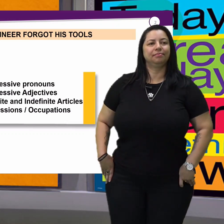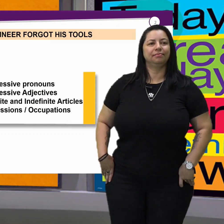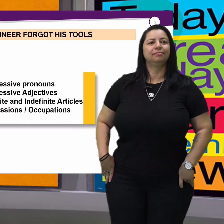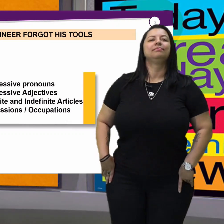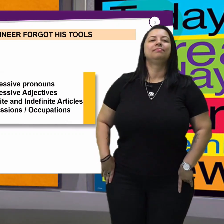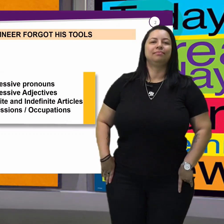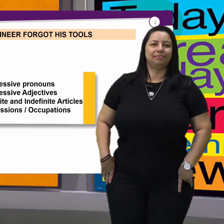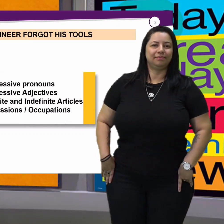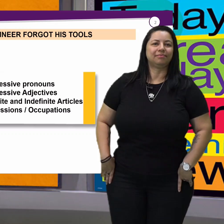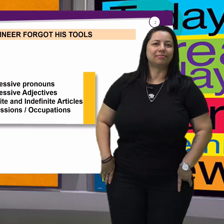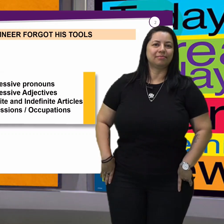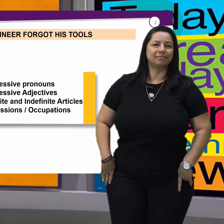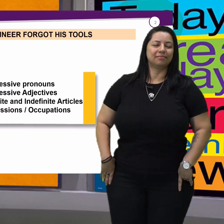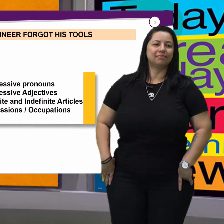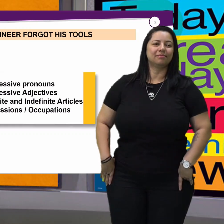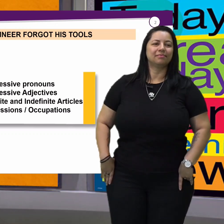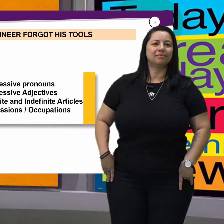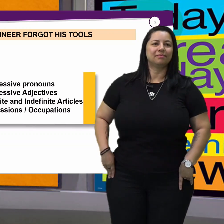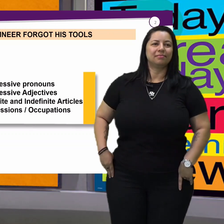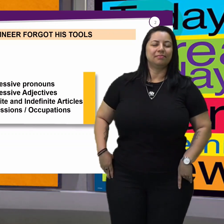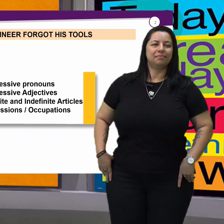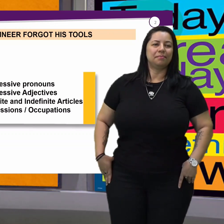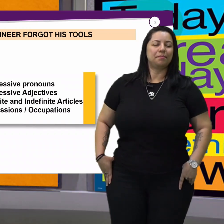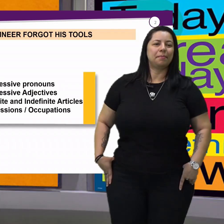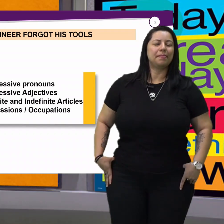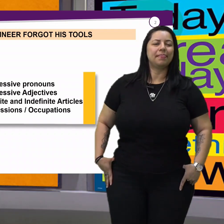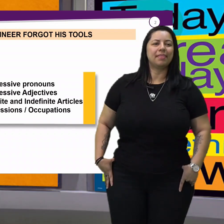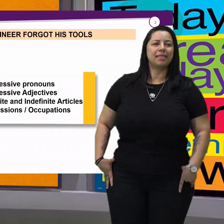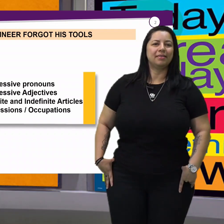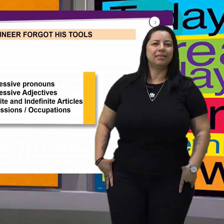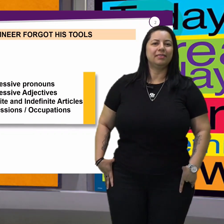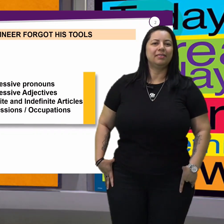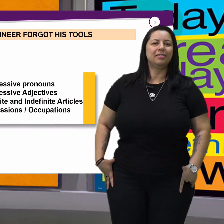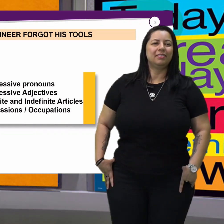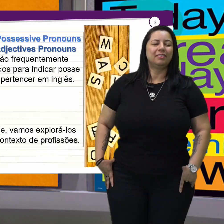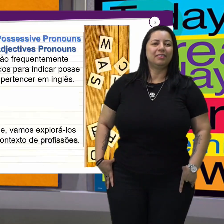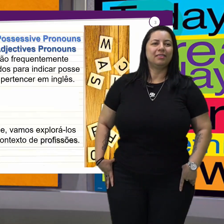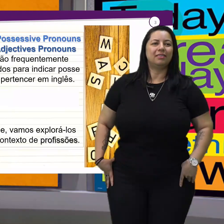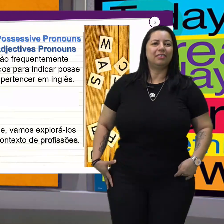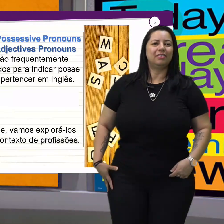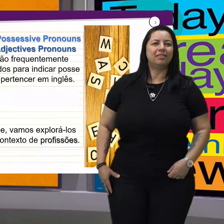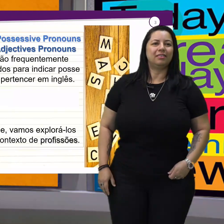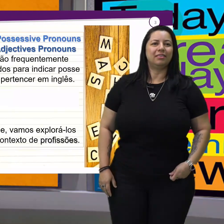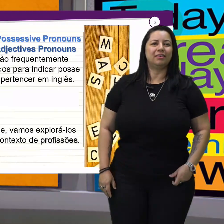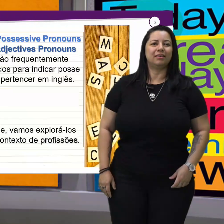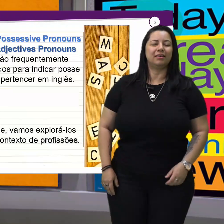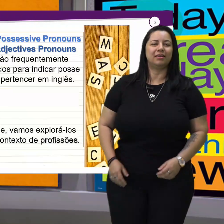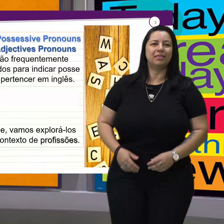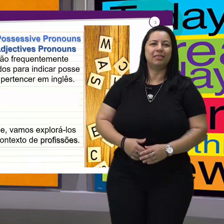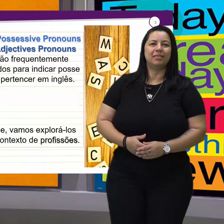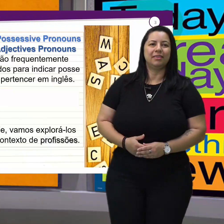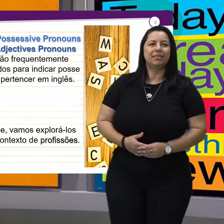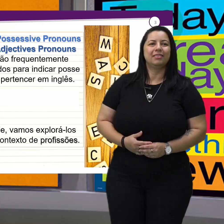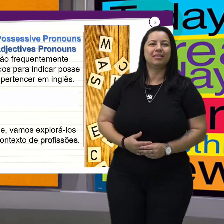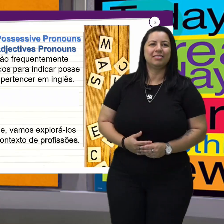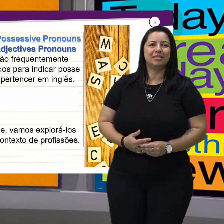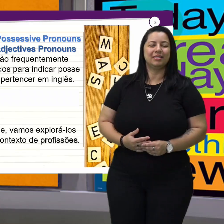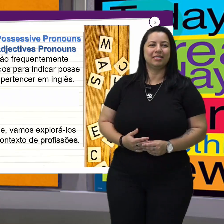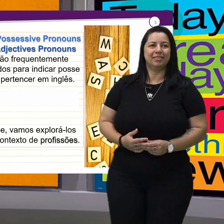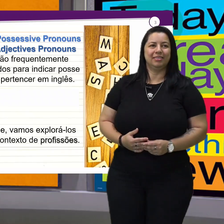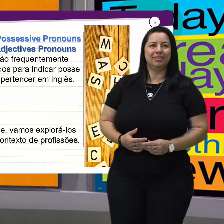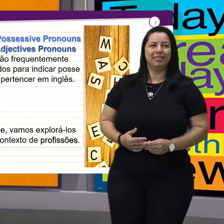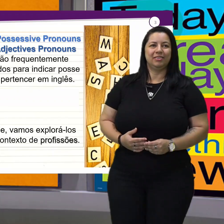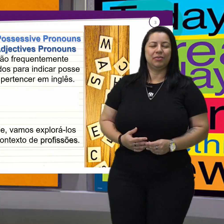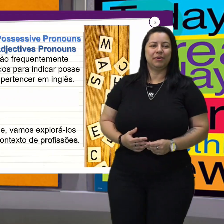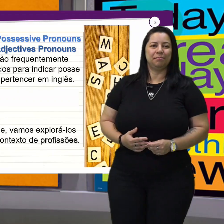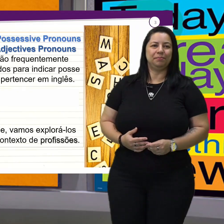né? Profissões, ocupações. É isso, let's get started. Vamos começar a nossa aula falando aqui, já da gente